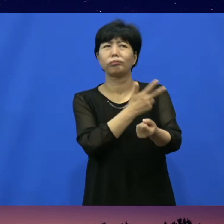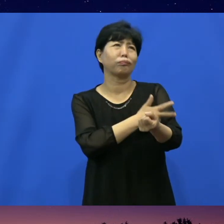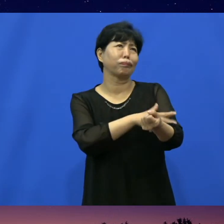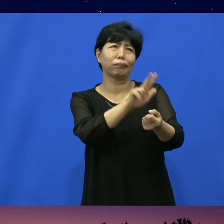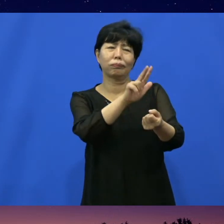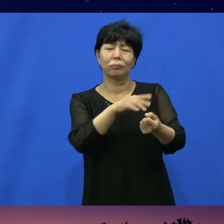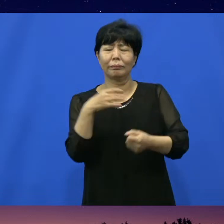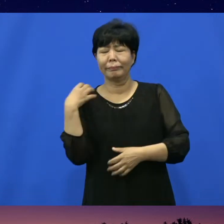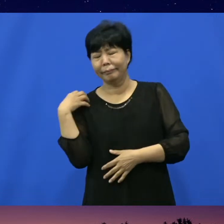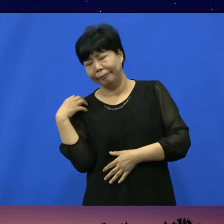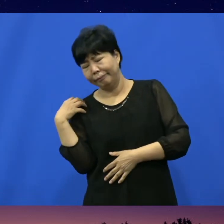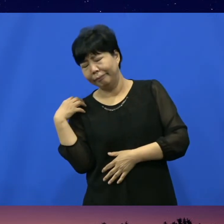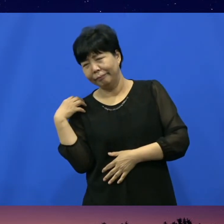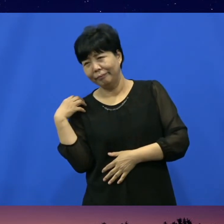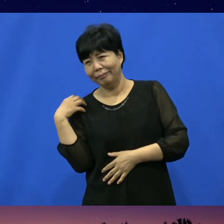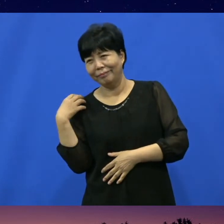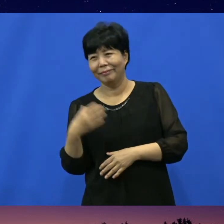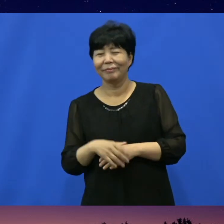거예요.